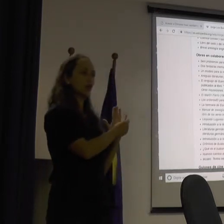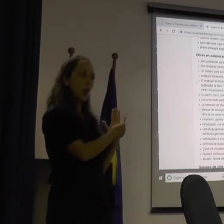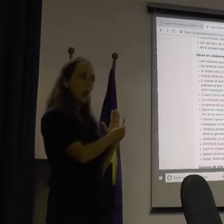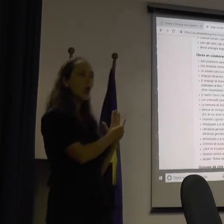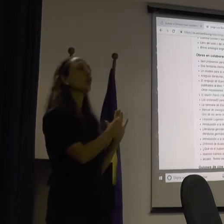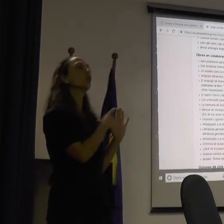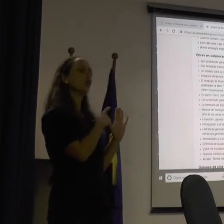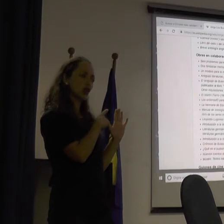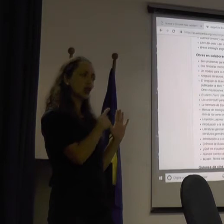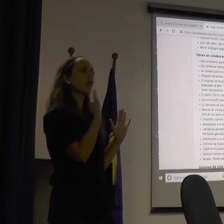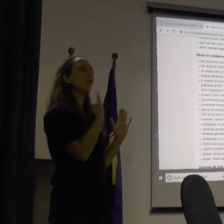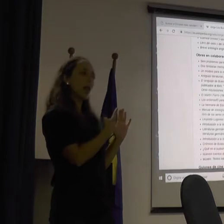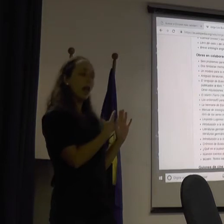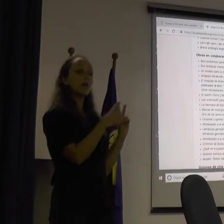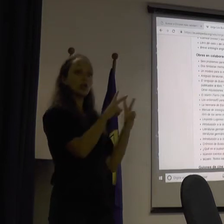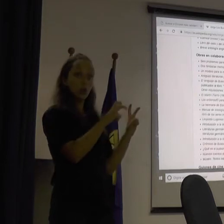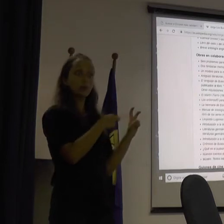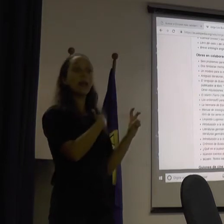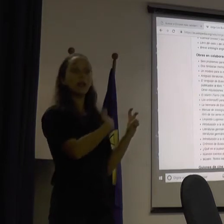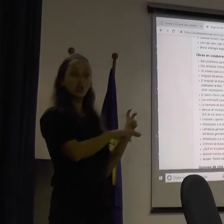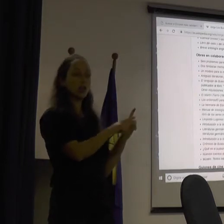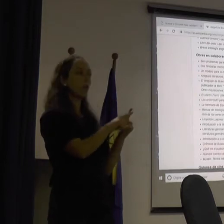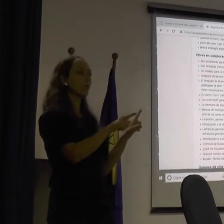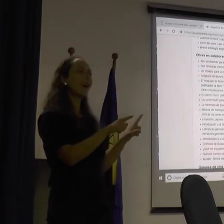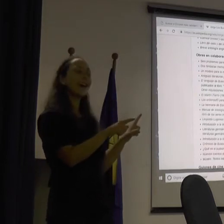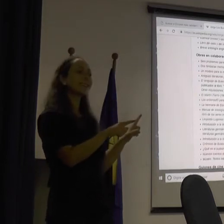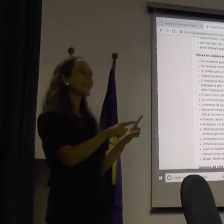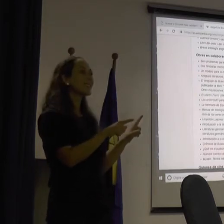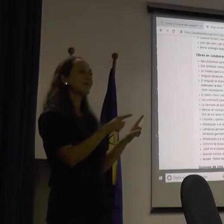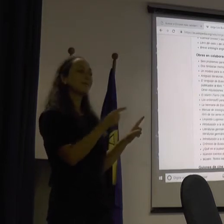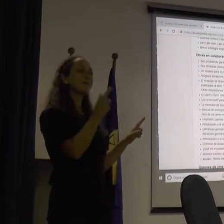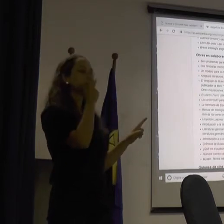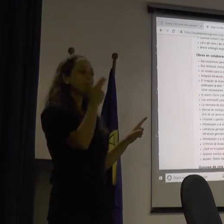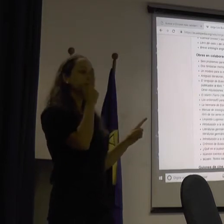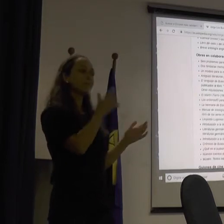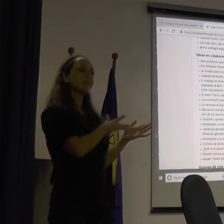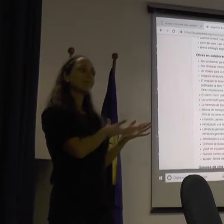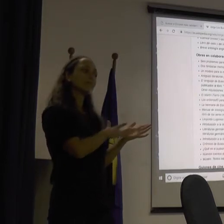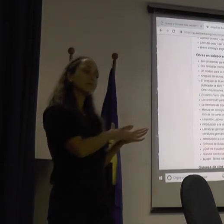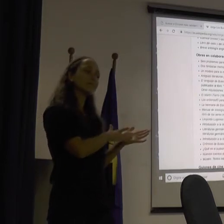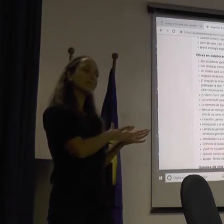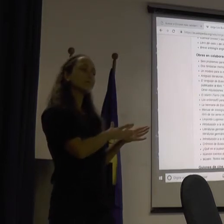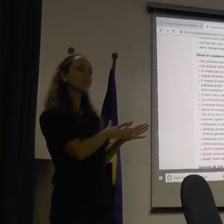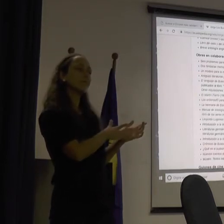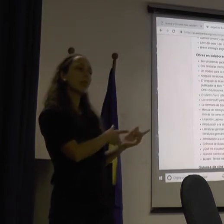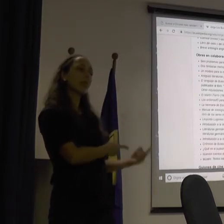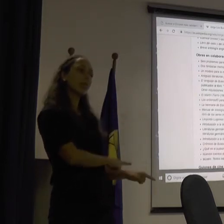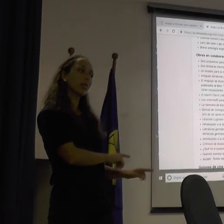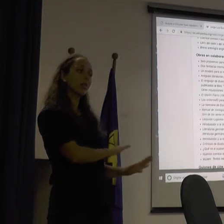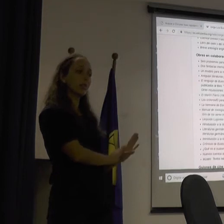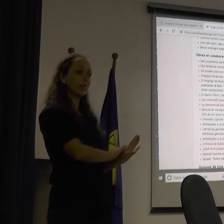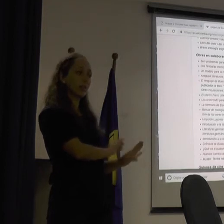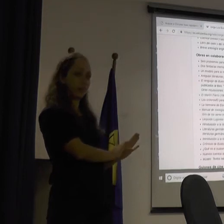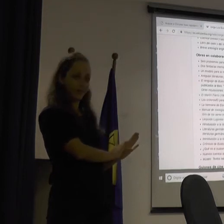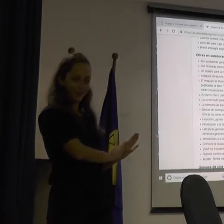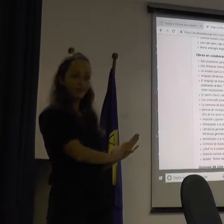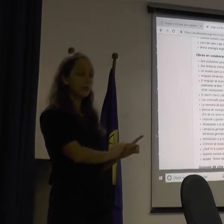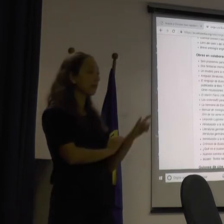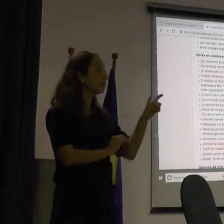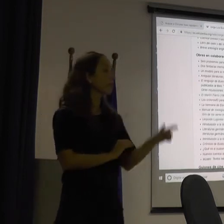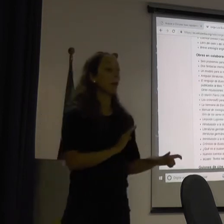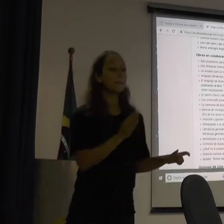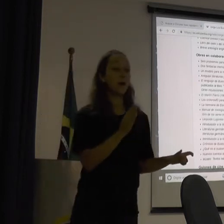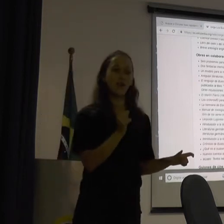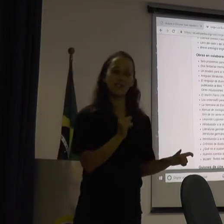Eles tratavam a religião de maneira muito ácida, né? Não é o caso do Borges. Então, não, o pensamento religioso